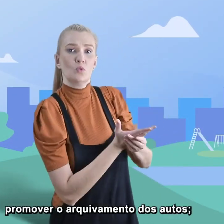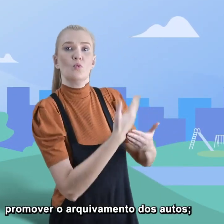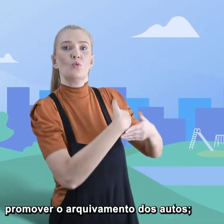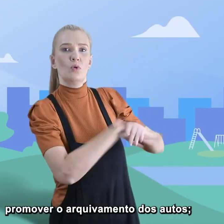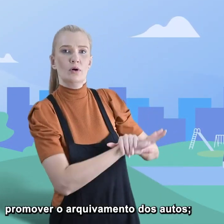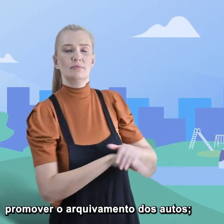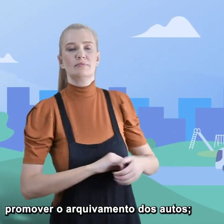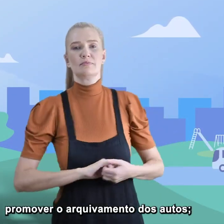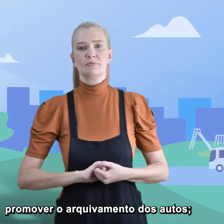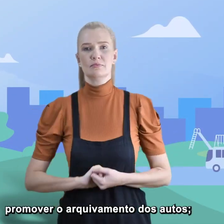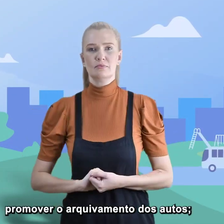dos autos,